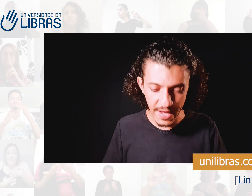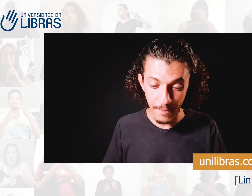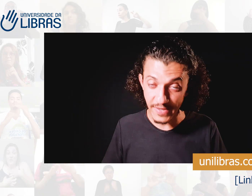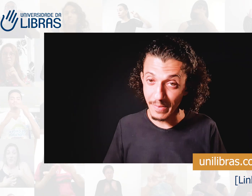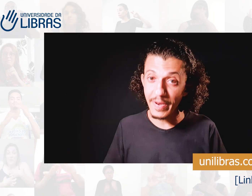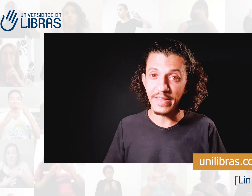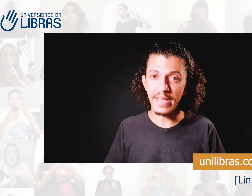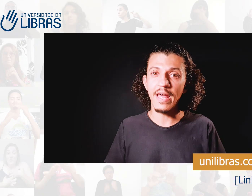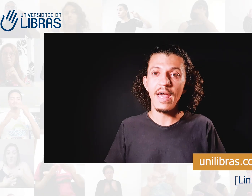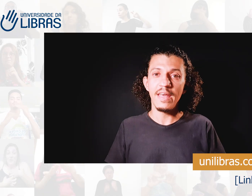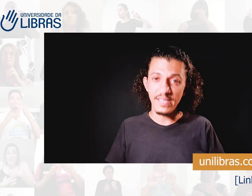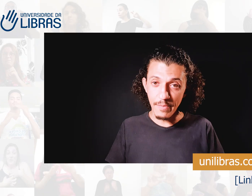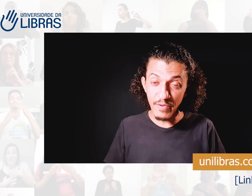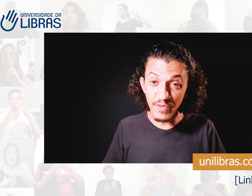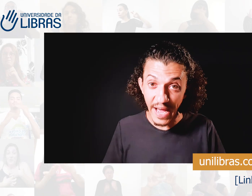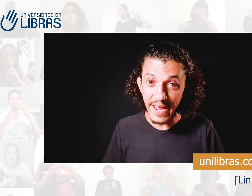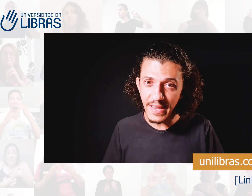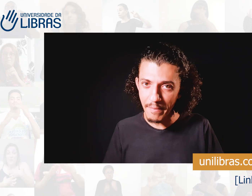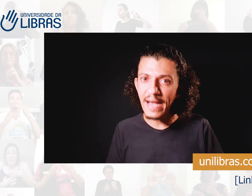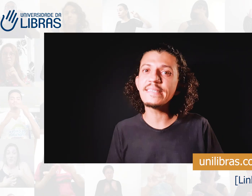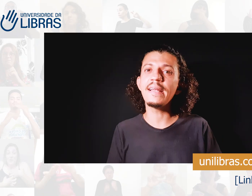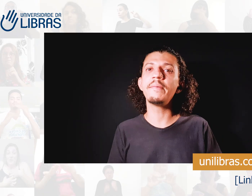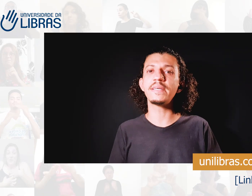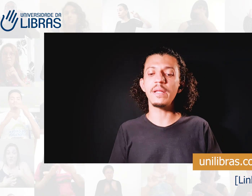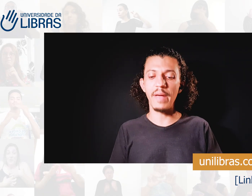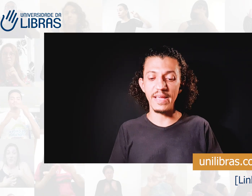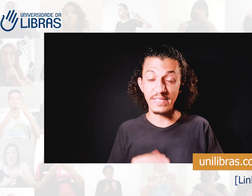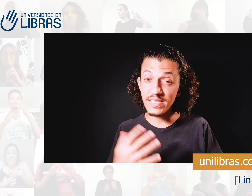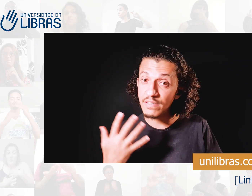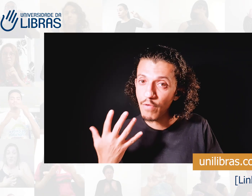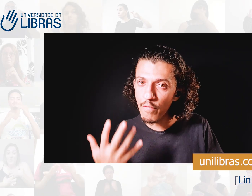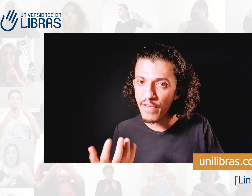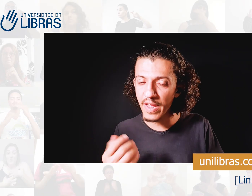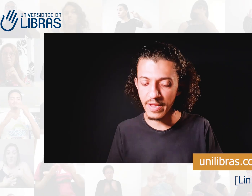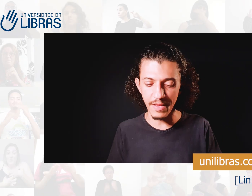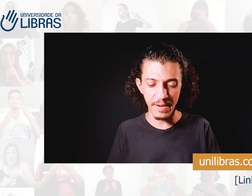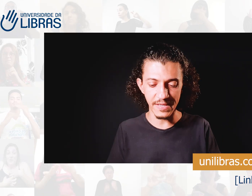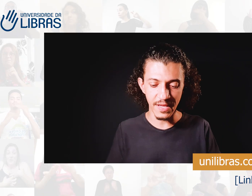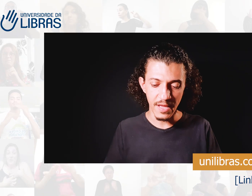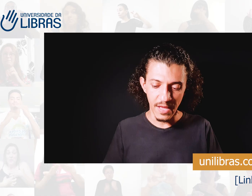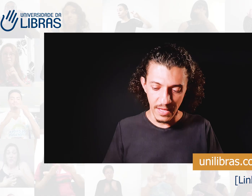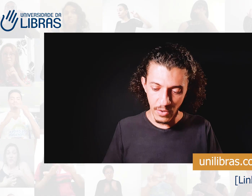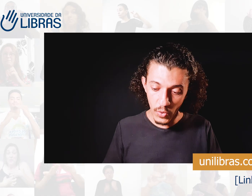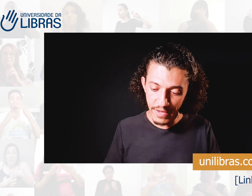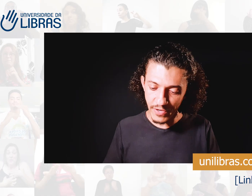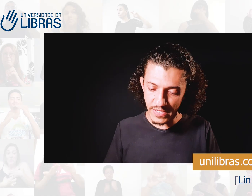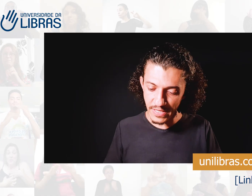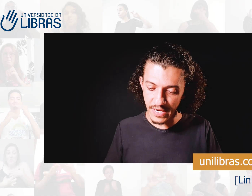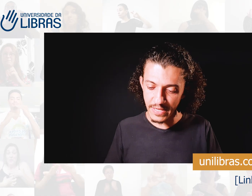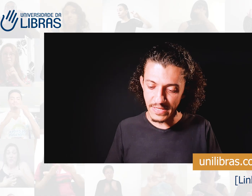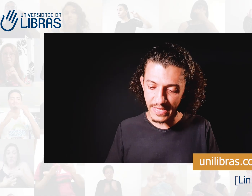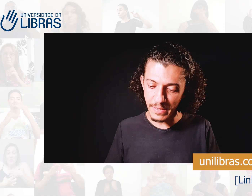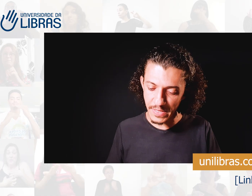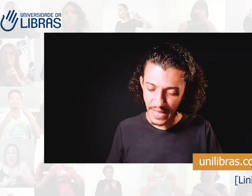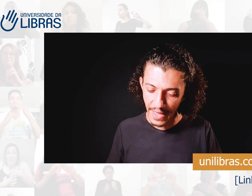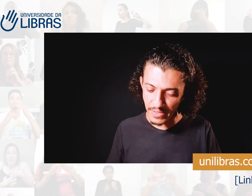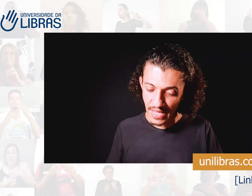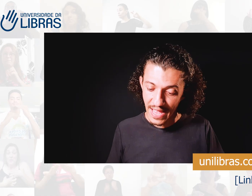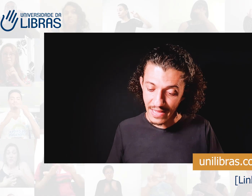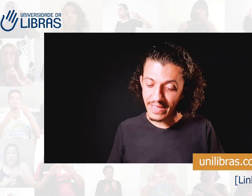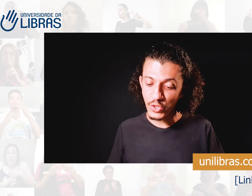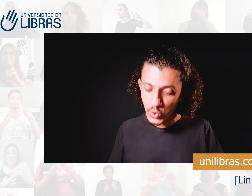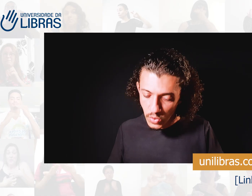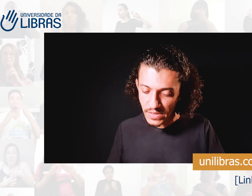pessoa é capaz de aprender e se aprofundar ainda mais na Libras também, se desenvolver ainda mais. E o livro Escrita de Sinais e